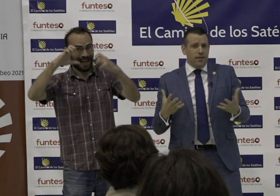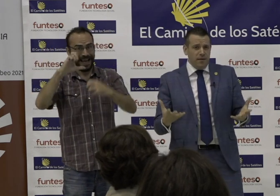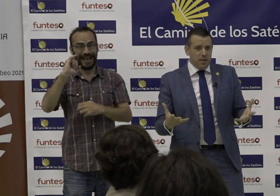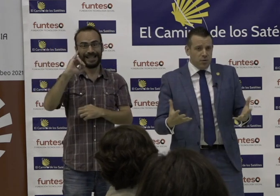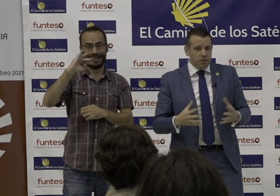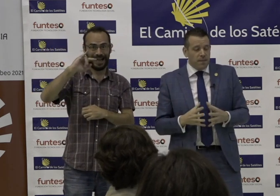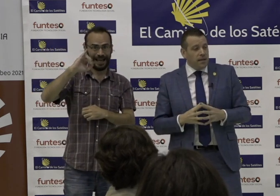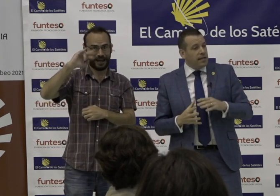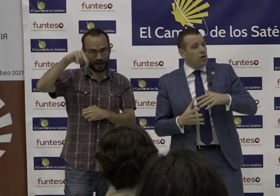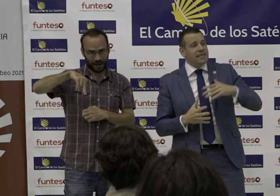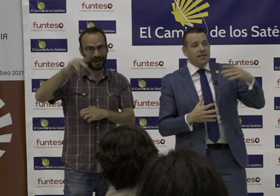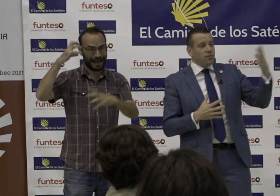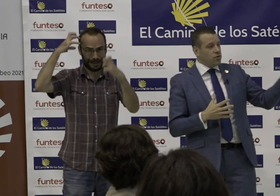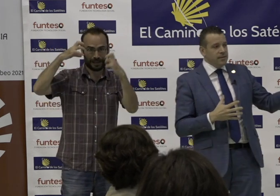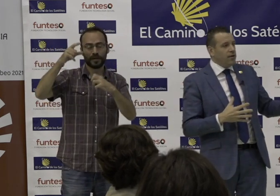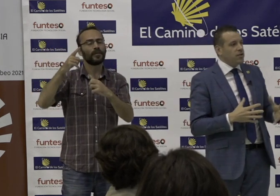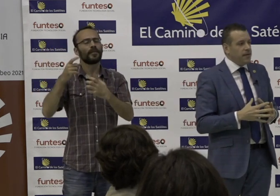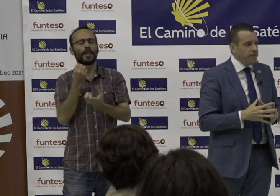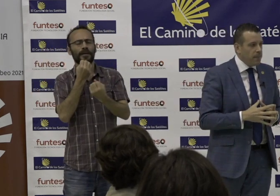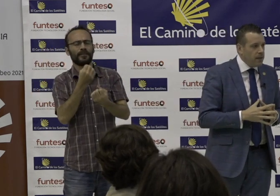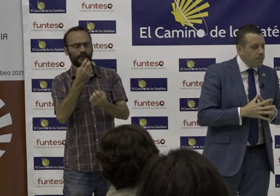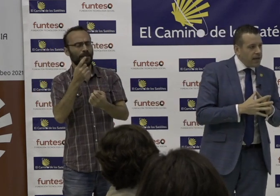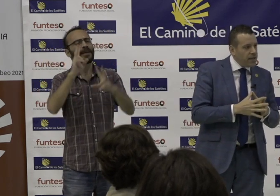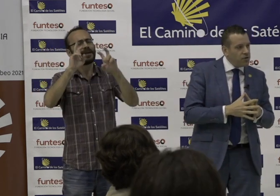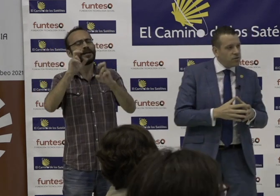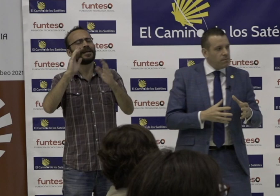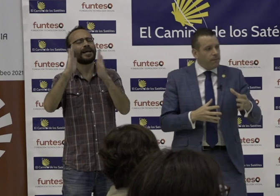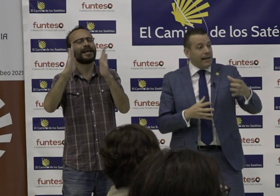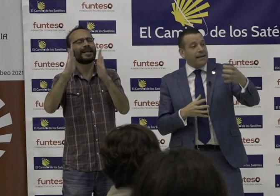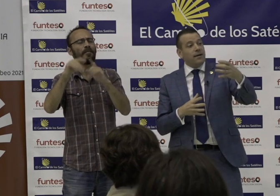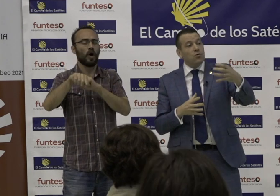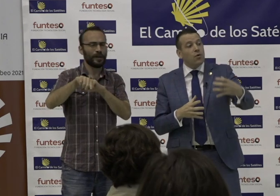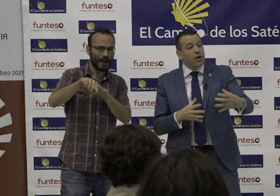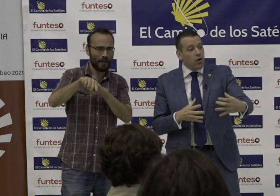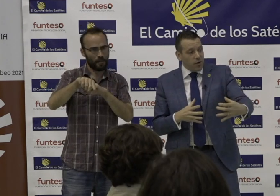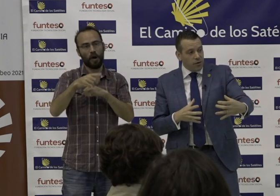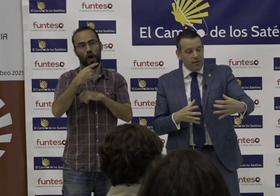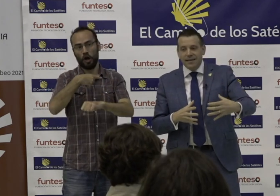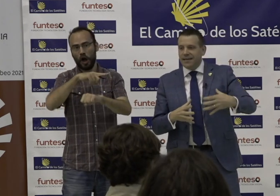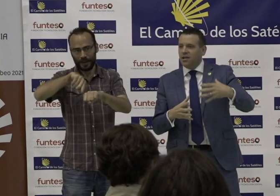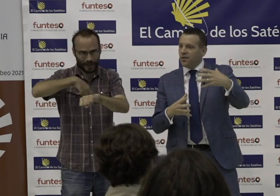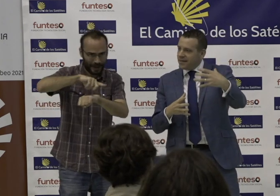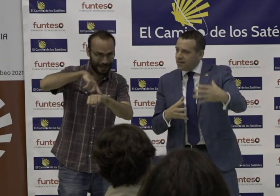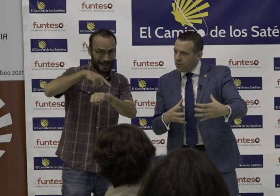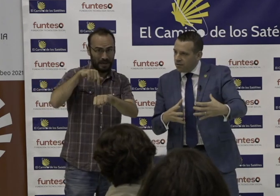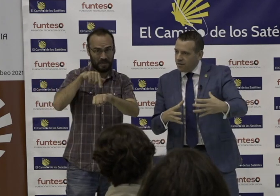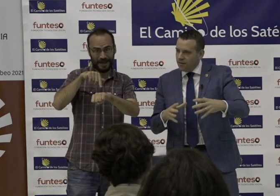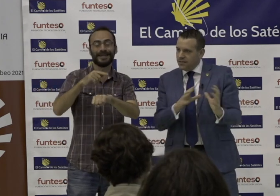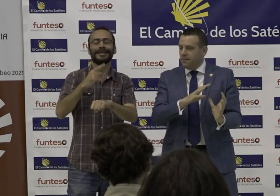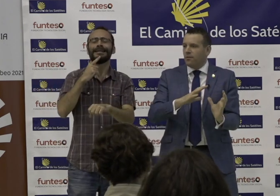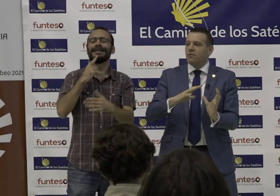por acontecimientos. Eso las tribus ya lo sabían. Para ellos, marcar en un cuenco arroz y cocer ese